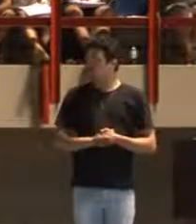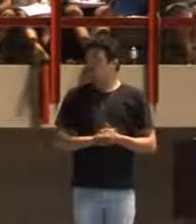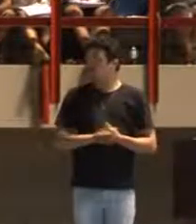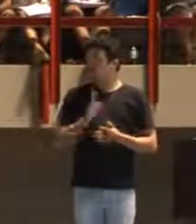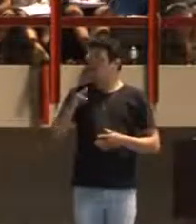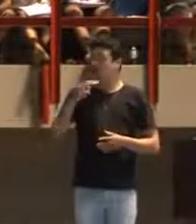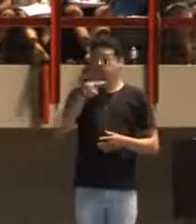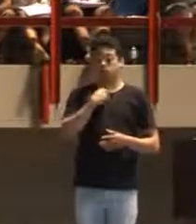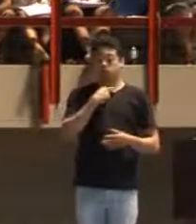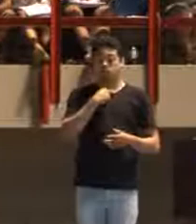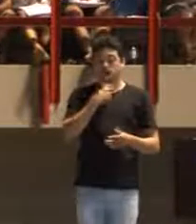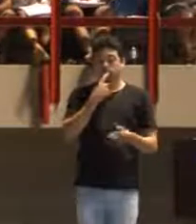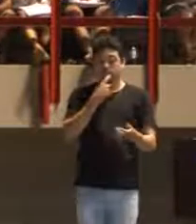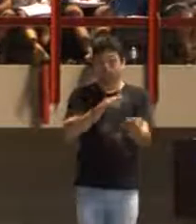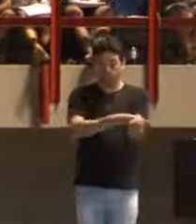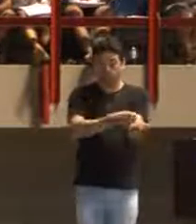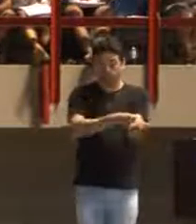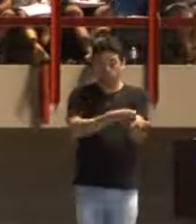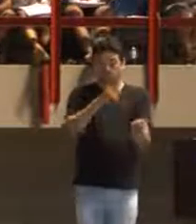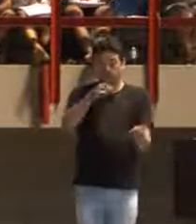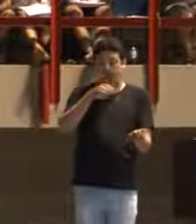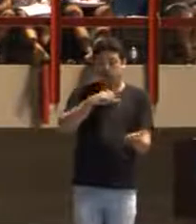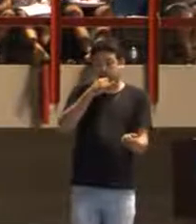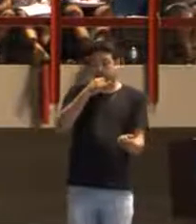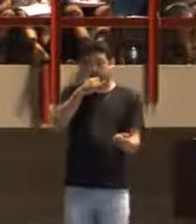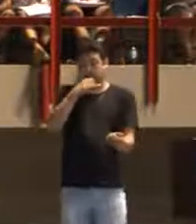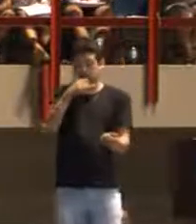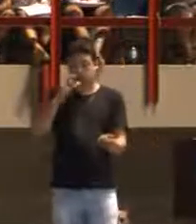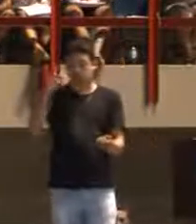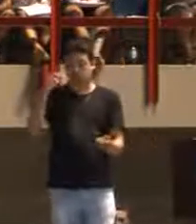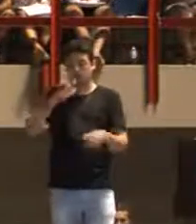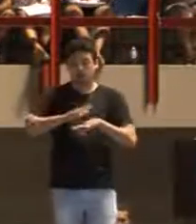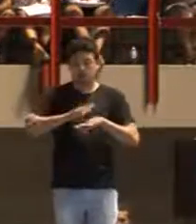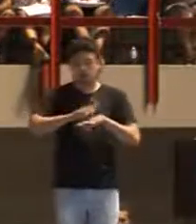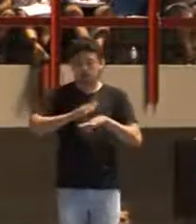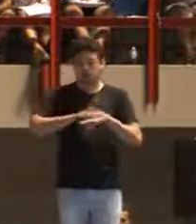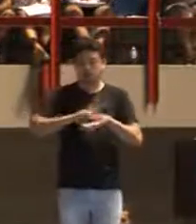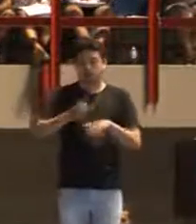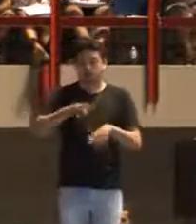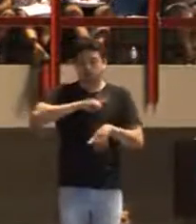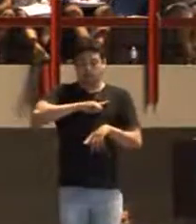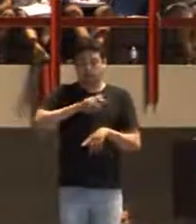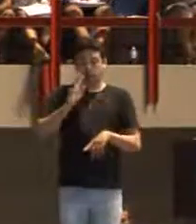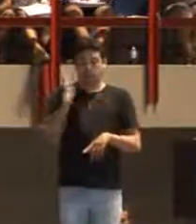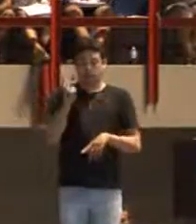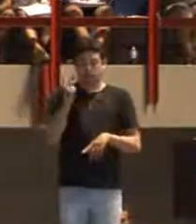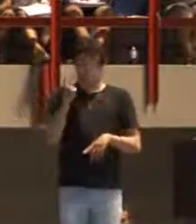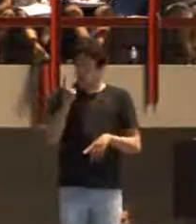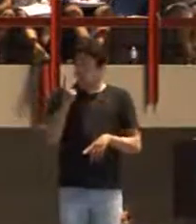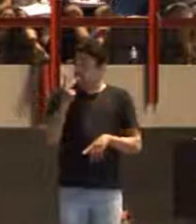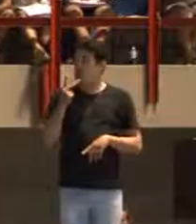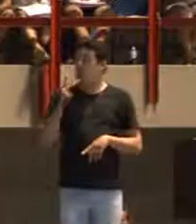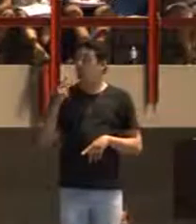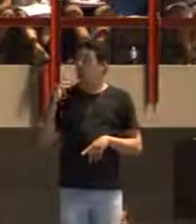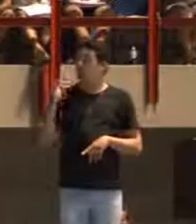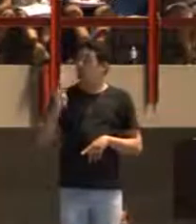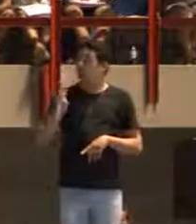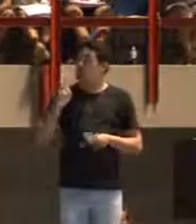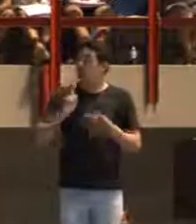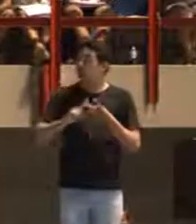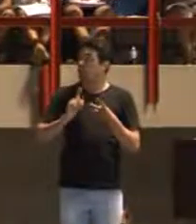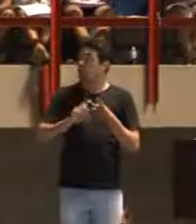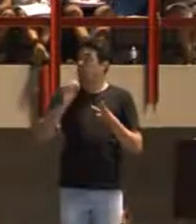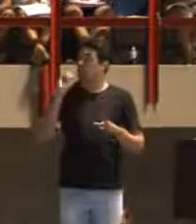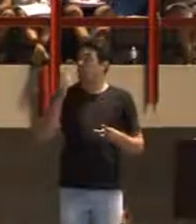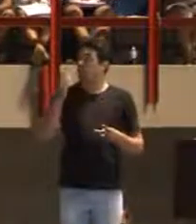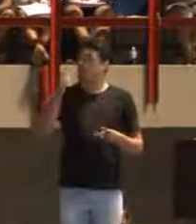não pode doar sangue se for diagnosticado que você tem hepatite, ou se de alguma forma você souber